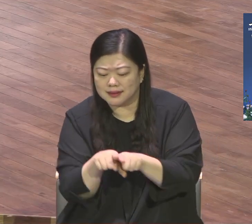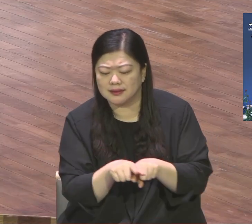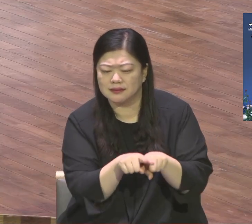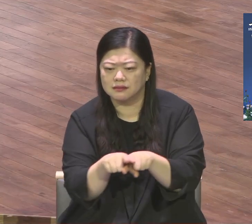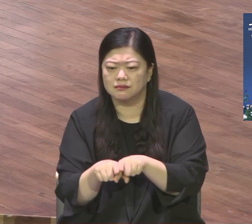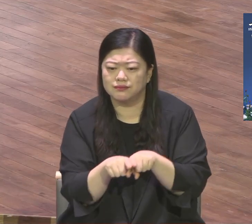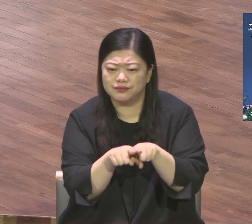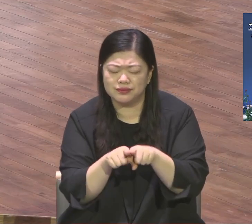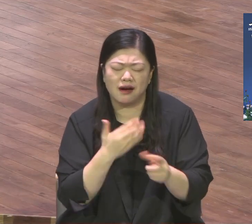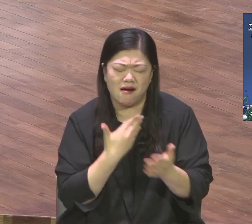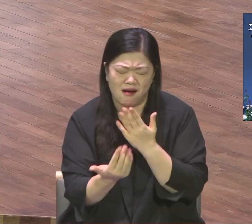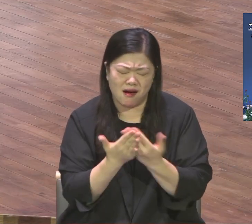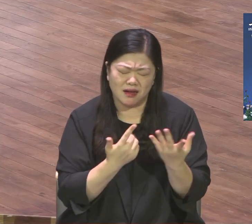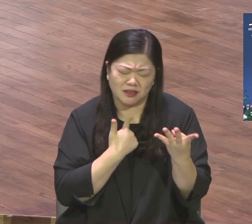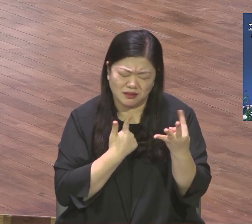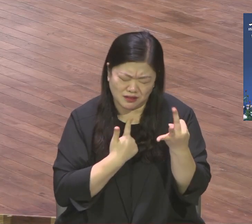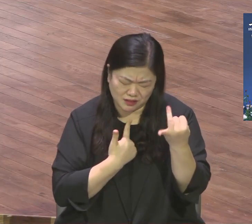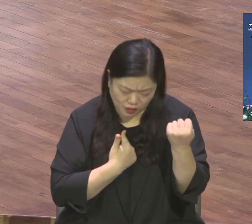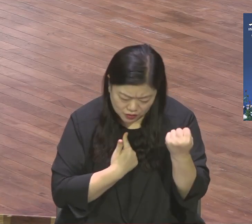1서를 시작합니다.